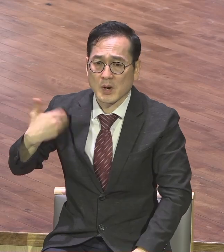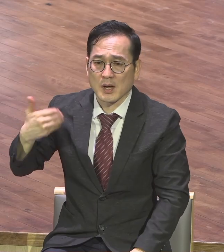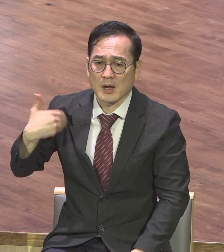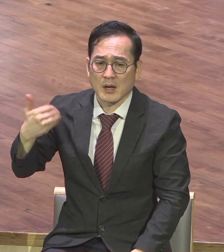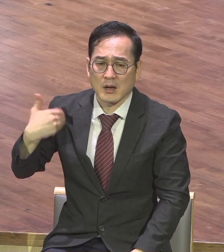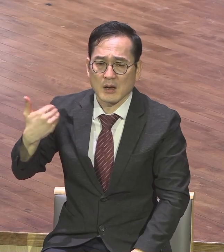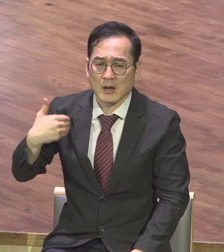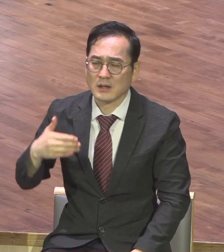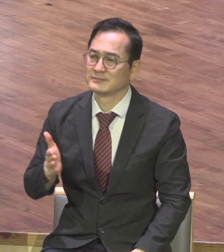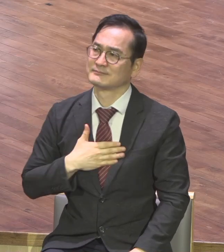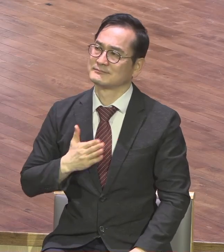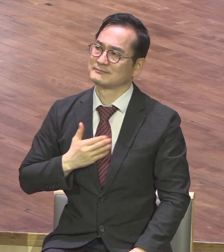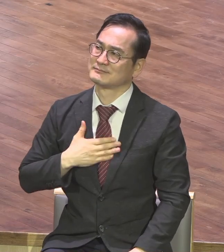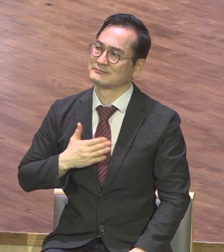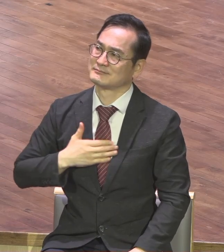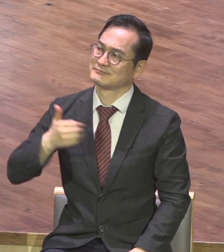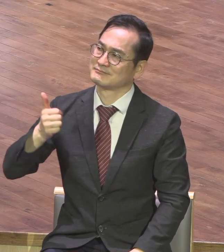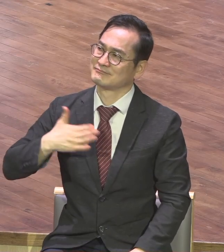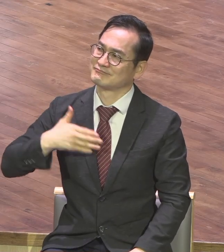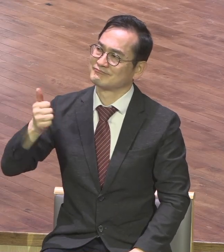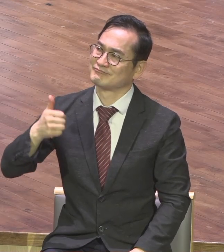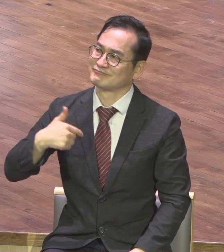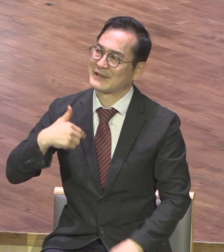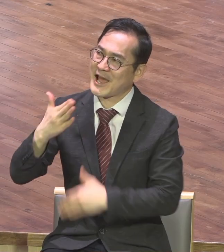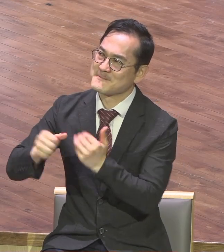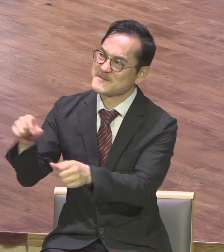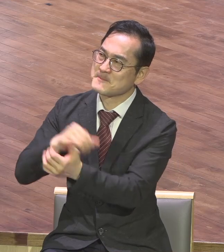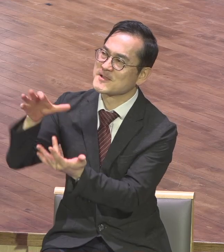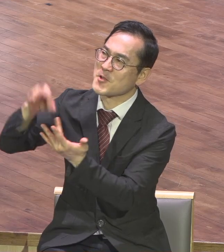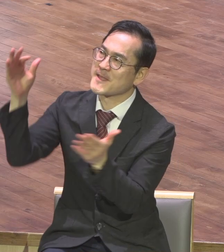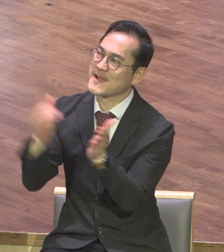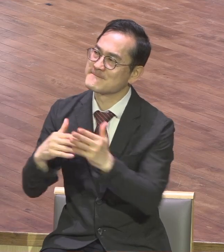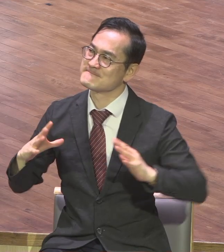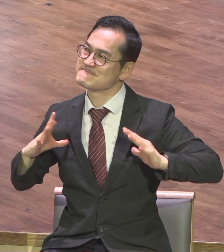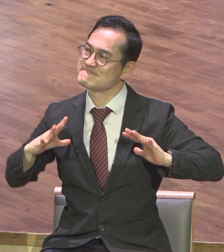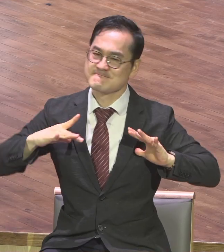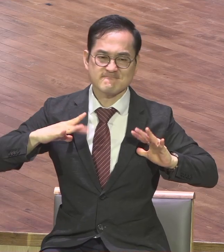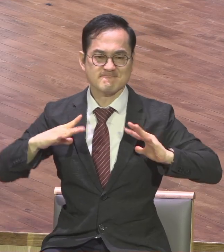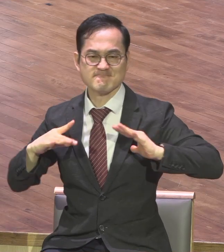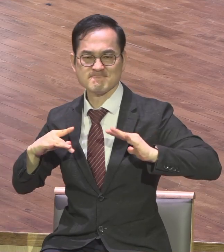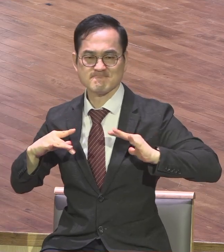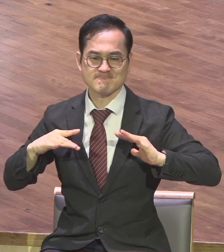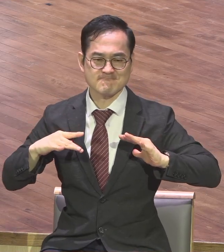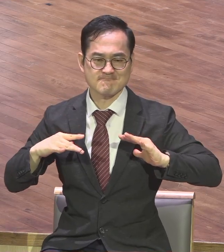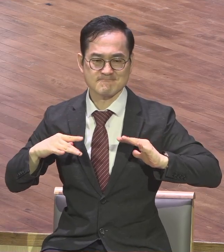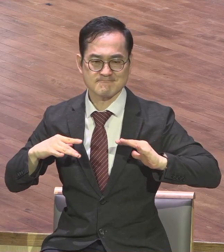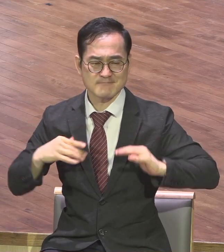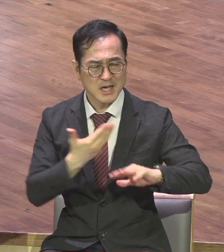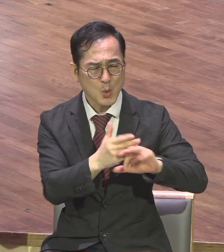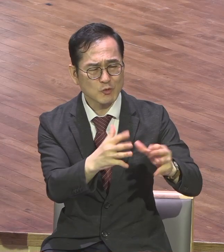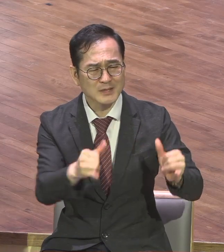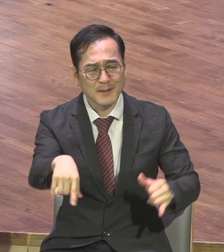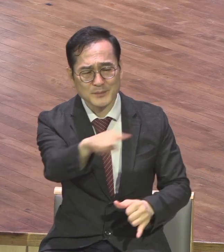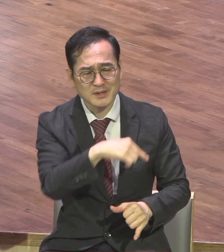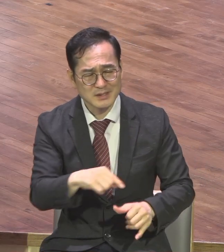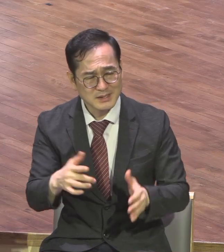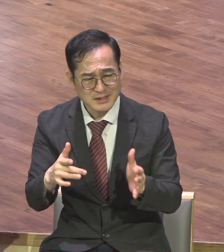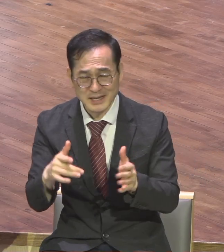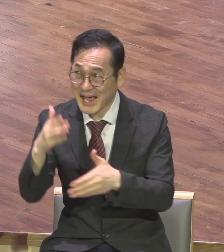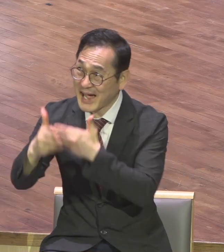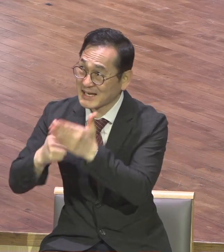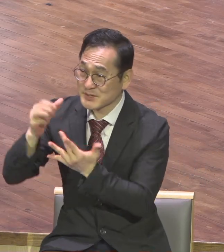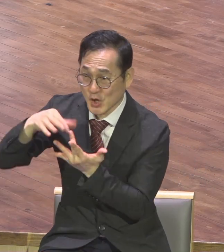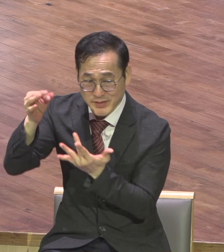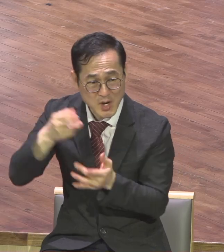자신들만이 이 선민이라고 이 착각 속에서 이방인들을 무조건 무시하고